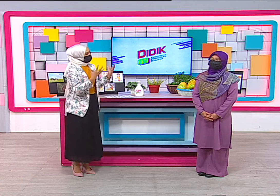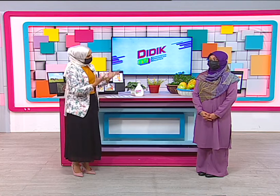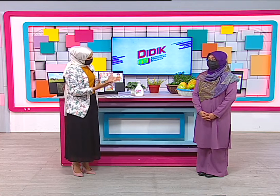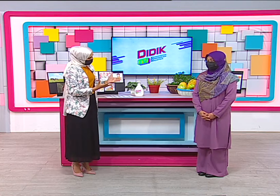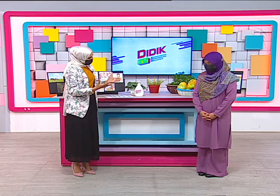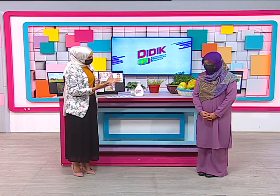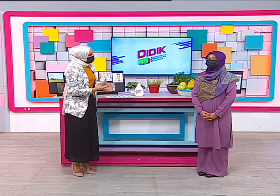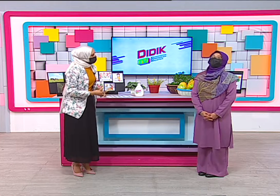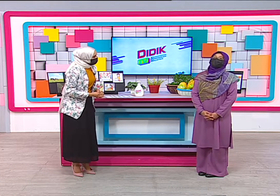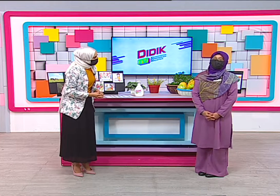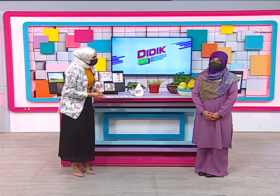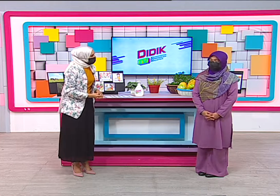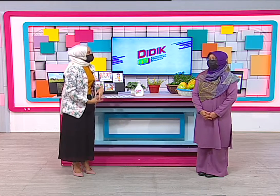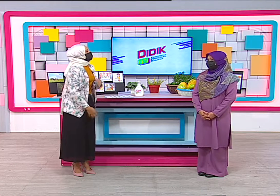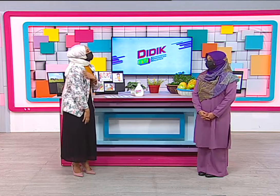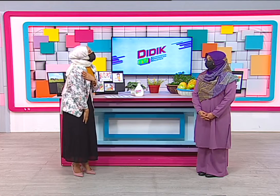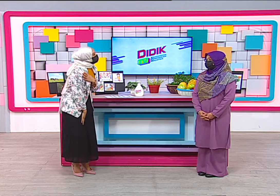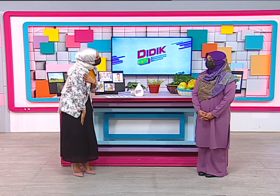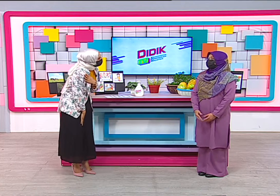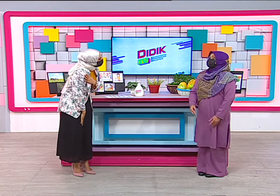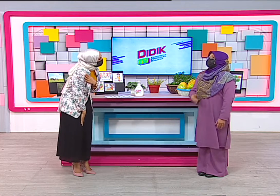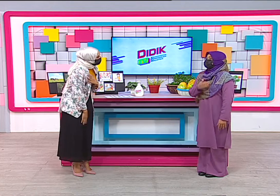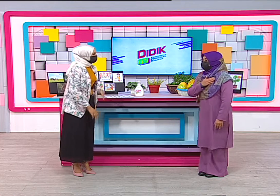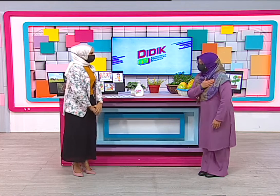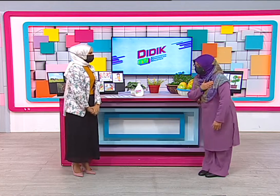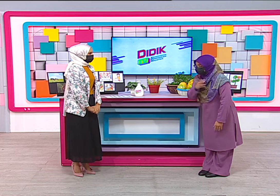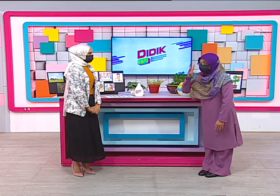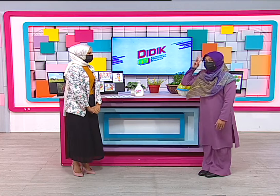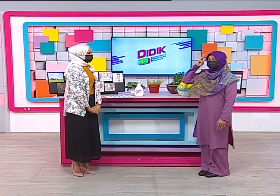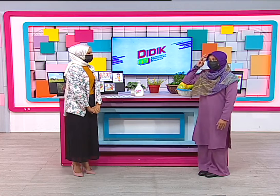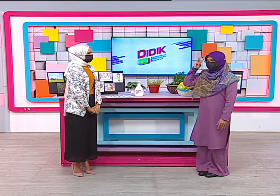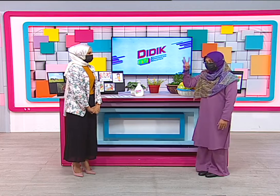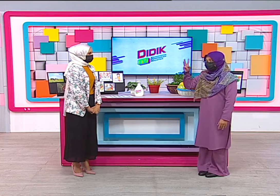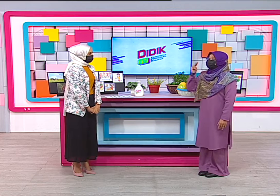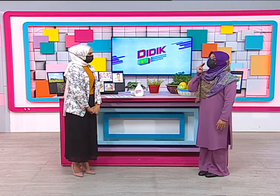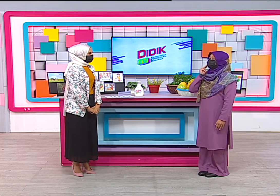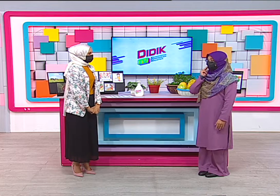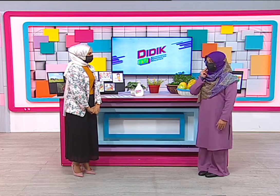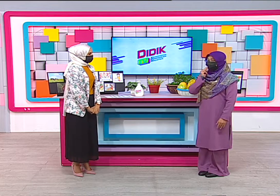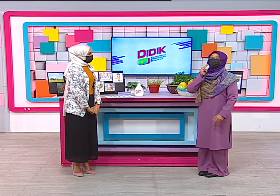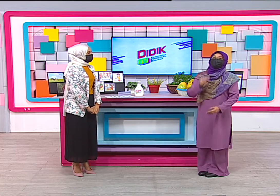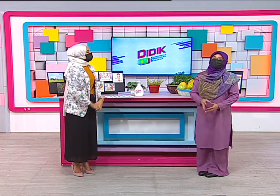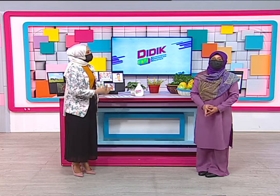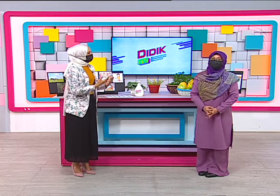Fatih Assalamualaikum Waalaikumussalam wa'alaikumussalam Mira cengkok